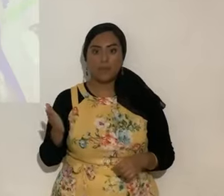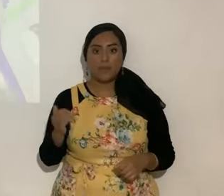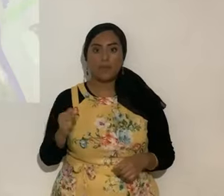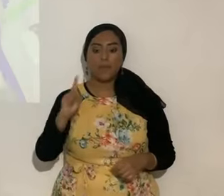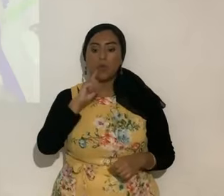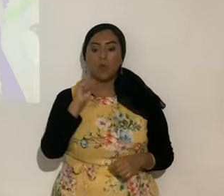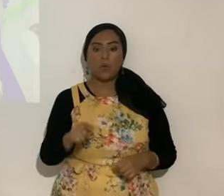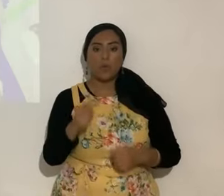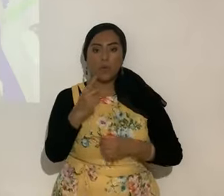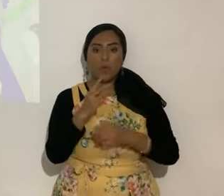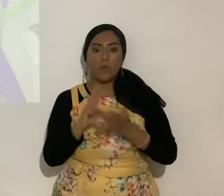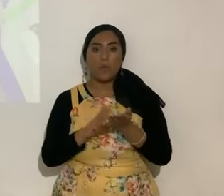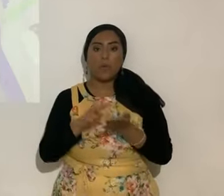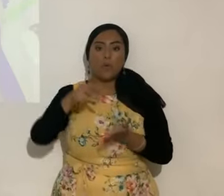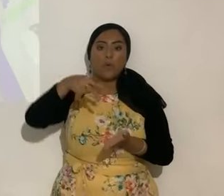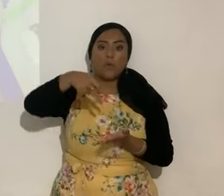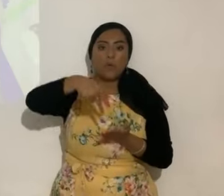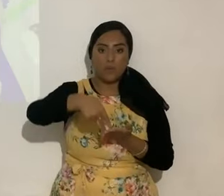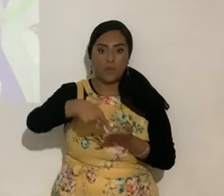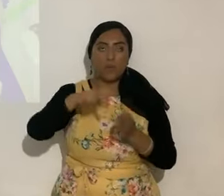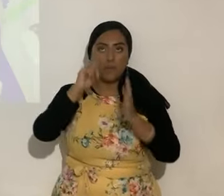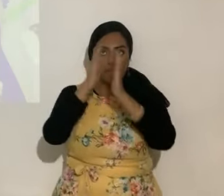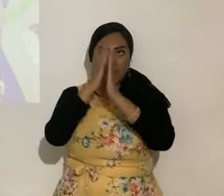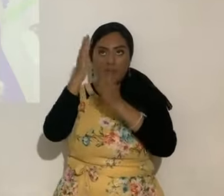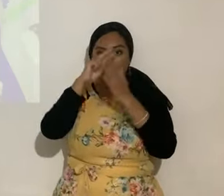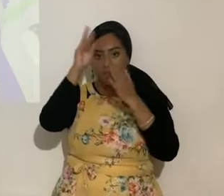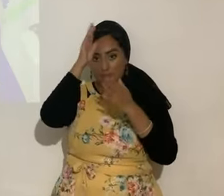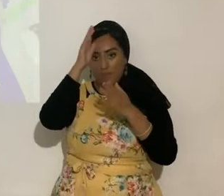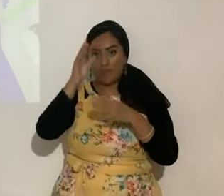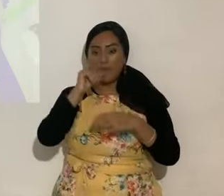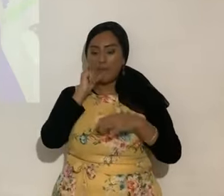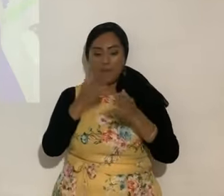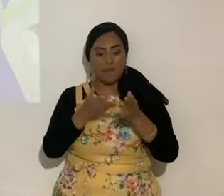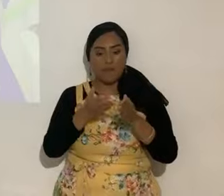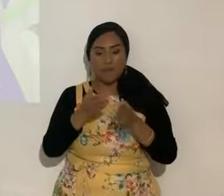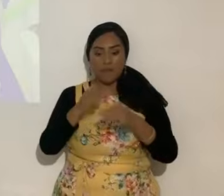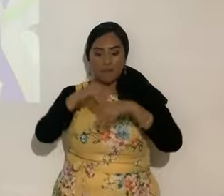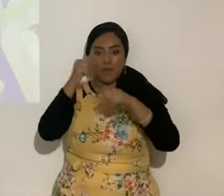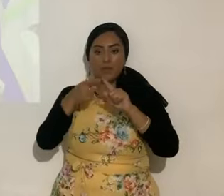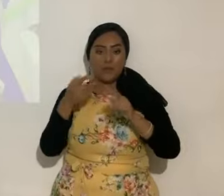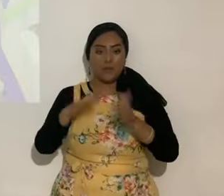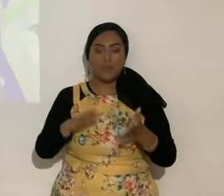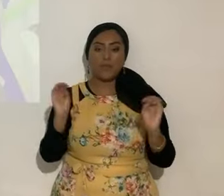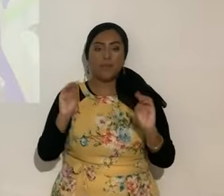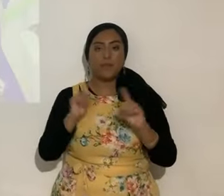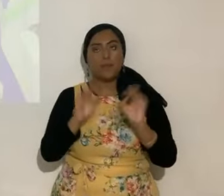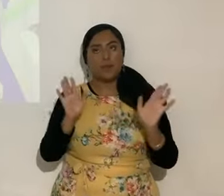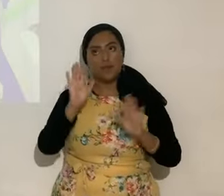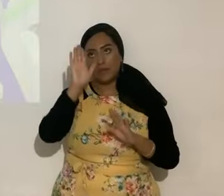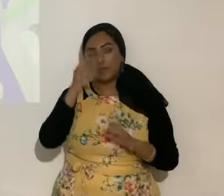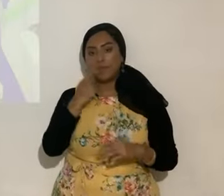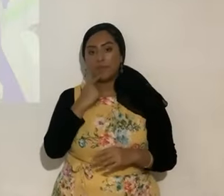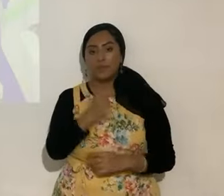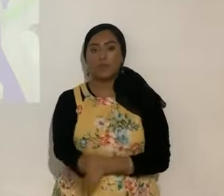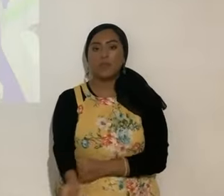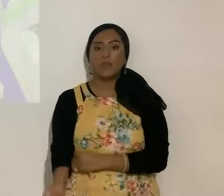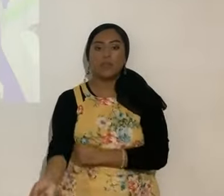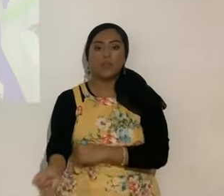de resucitar, en caso de que muramos, yo le he pedido al Eterno, que no me llame por medio de la muerte, pero él irá, ¿verdad?